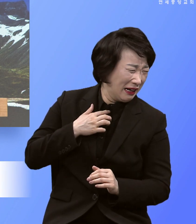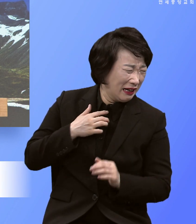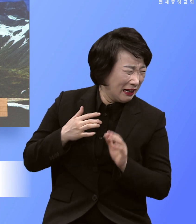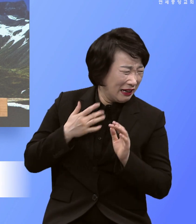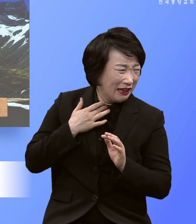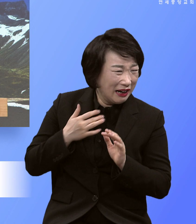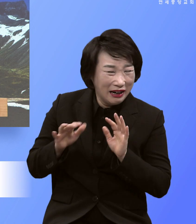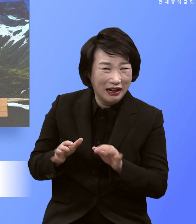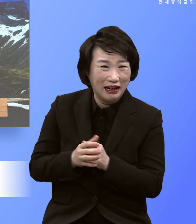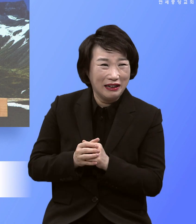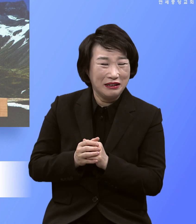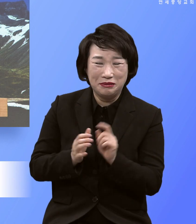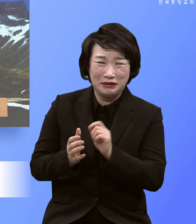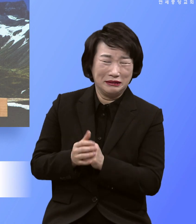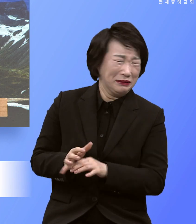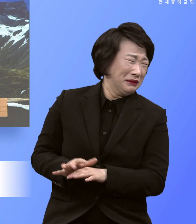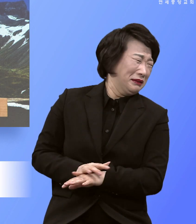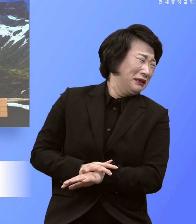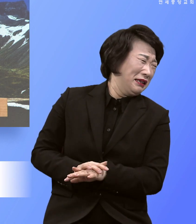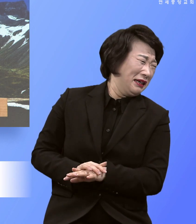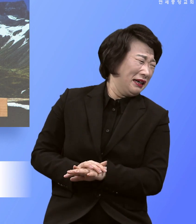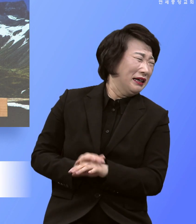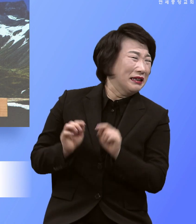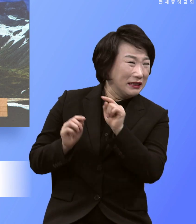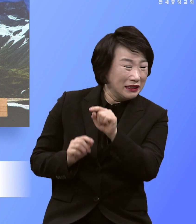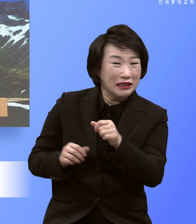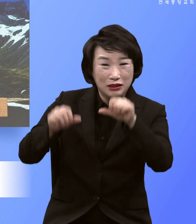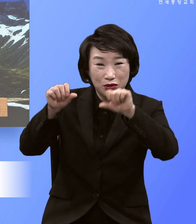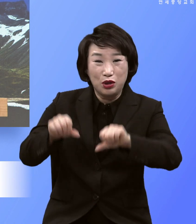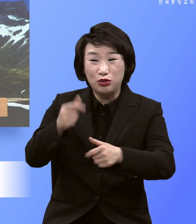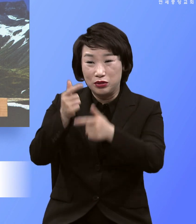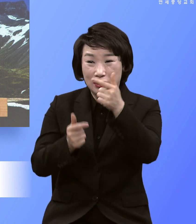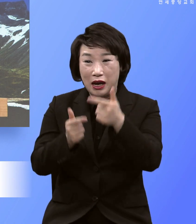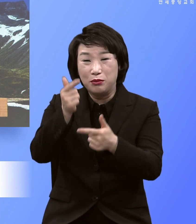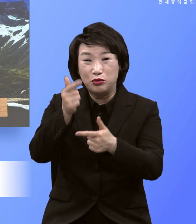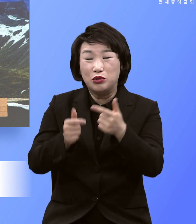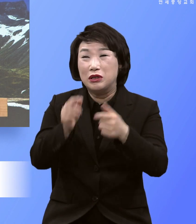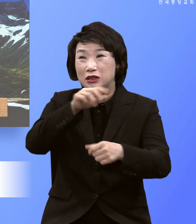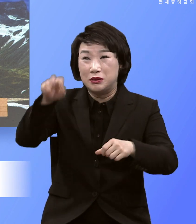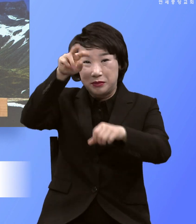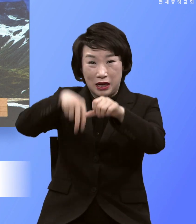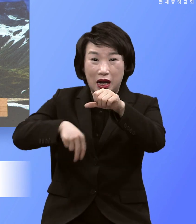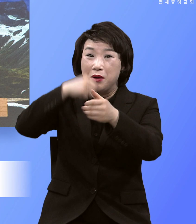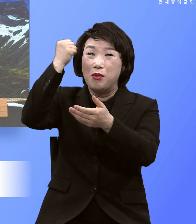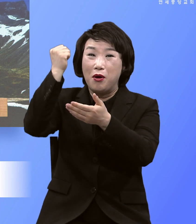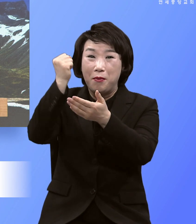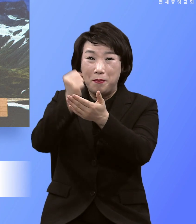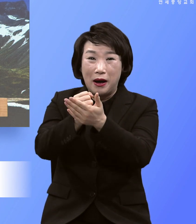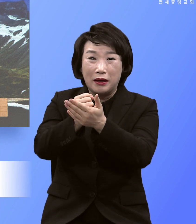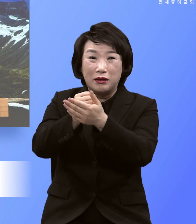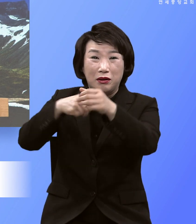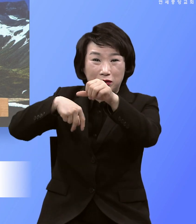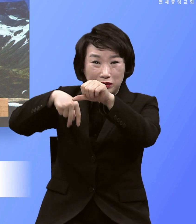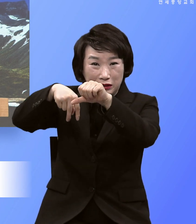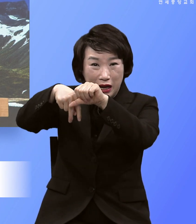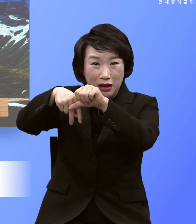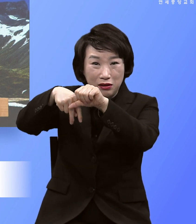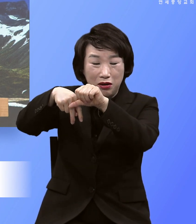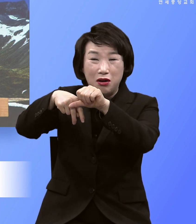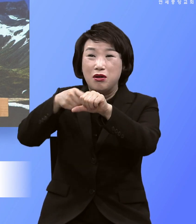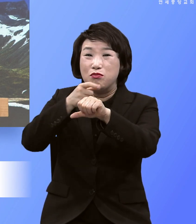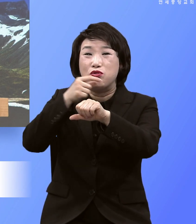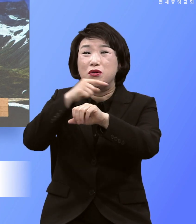끔찍스러우고 정황을 금치 못할 저주의 나무 십자가에 못 박혀서